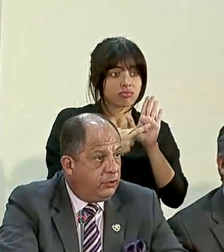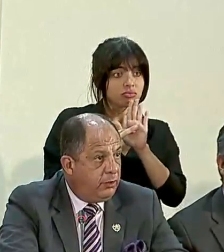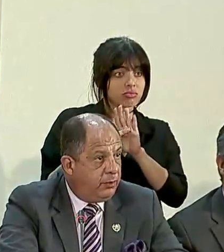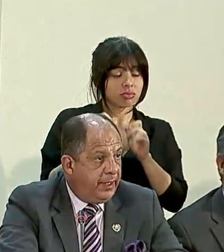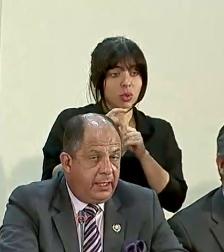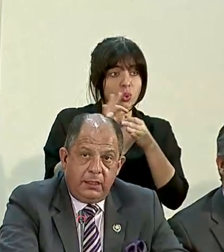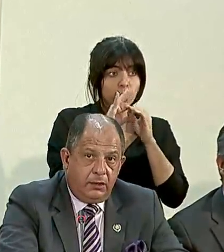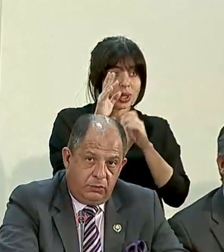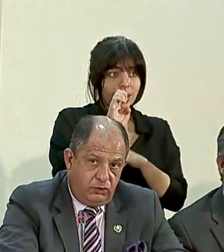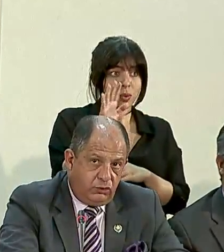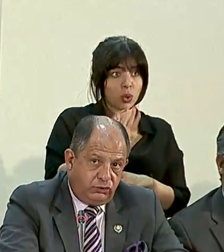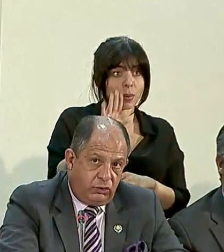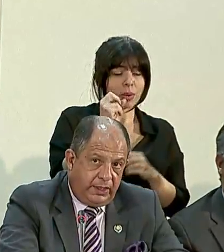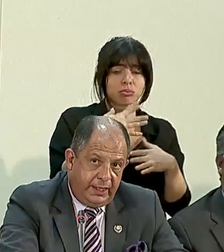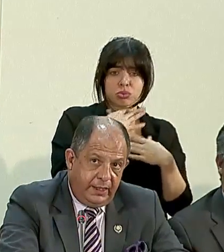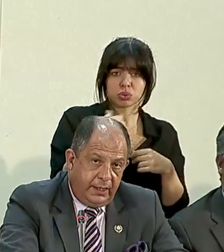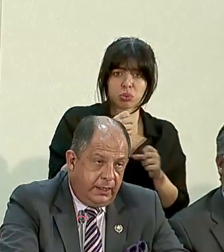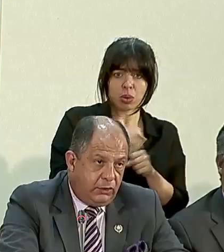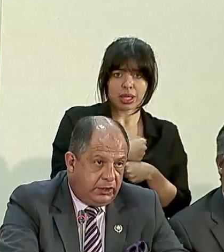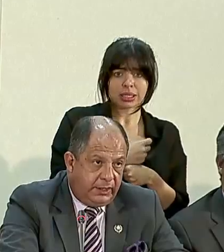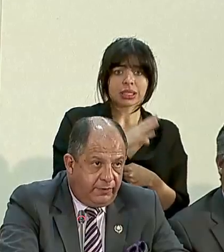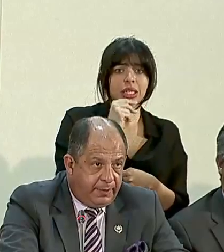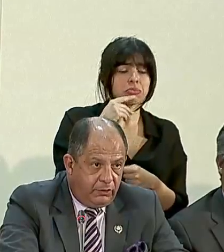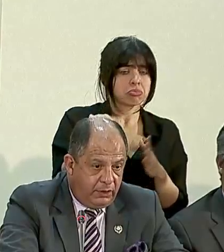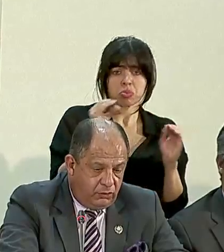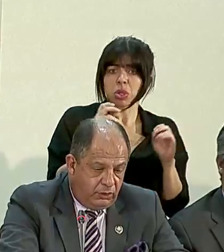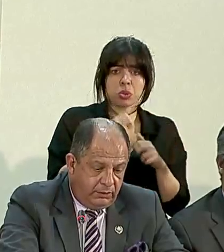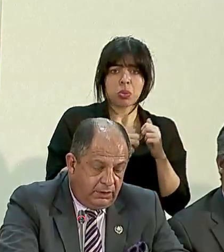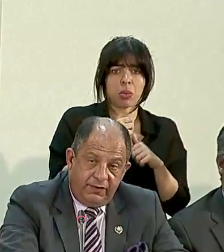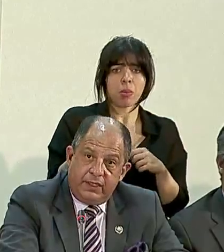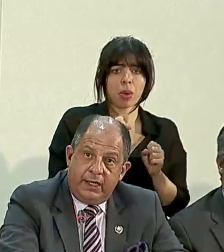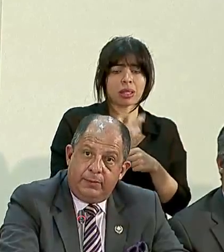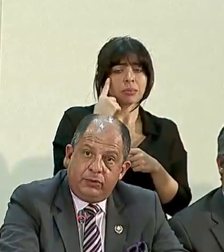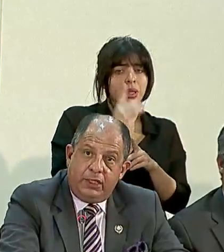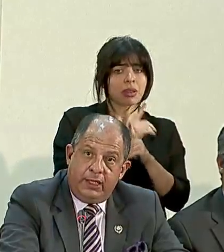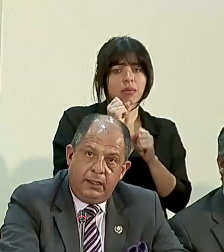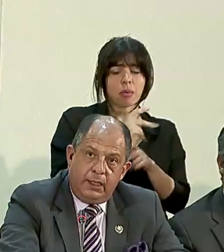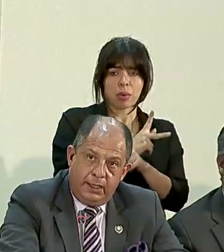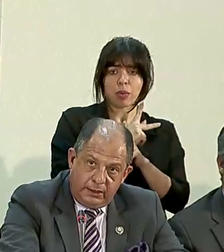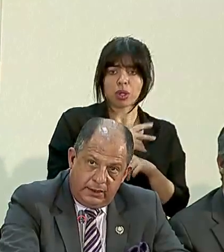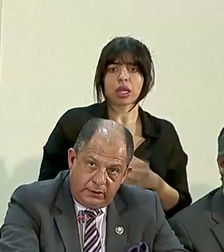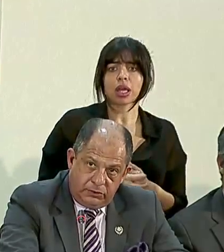representantes de la Unión Europea, con mucho gusto lo haré y no tendré reparo ninguno en defender y